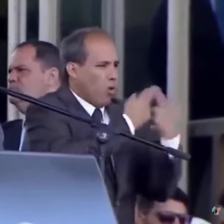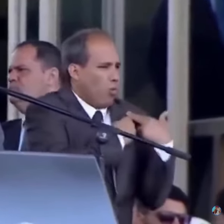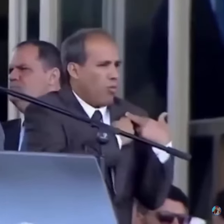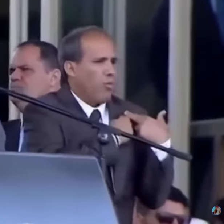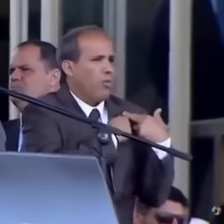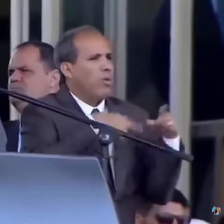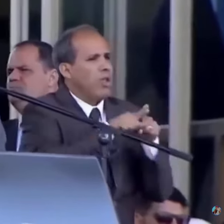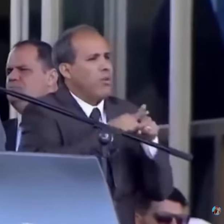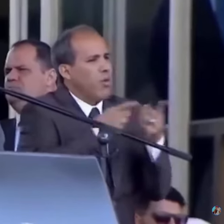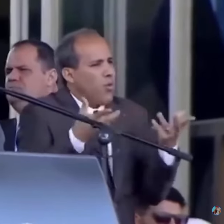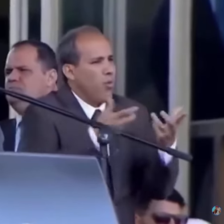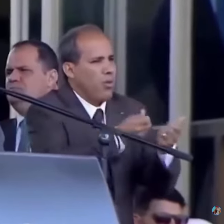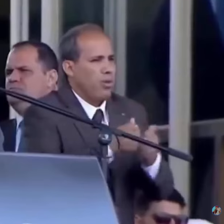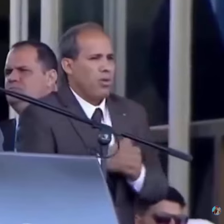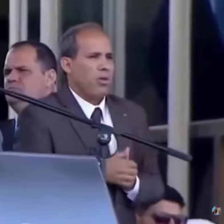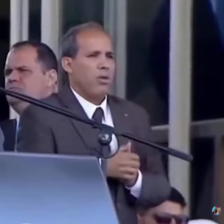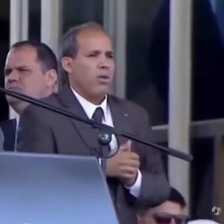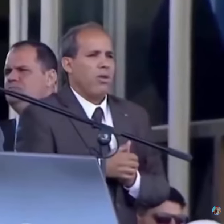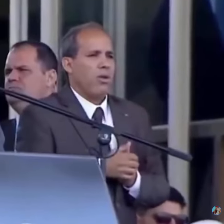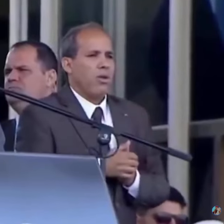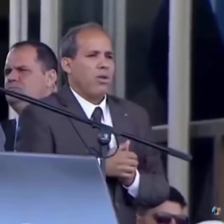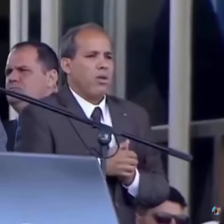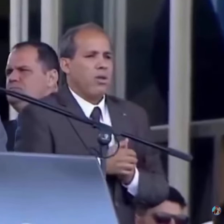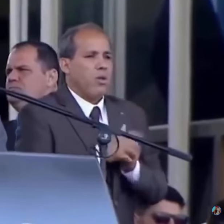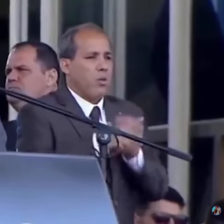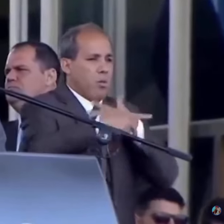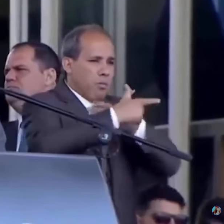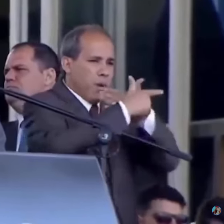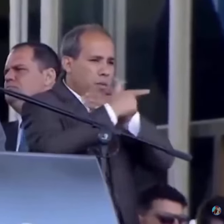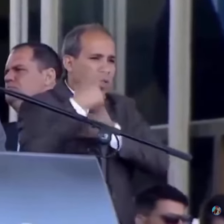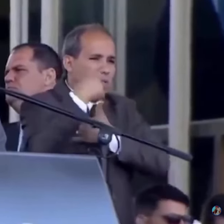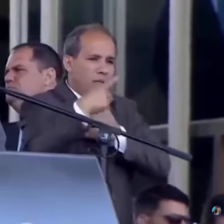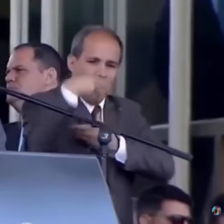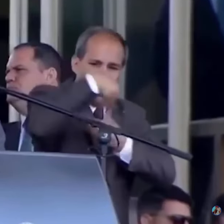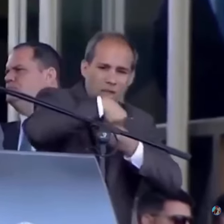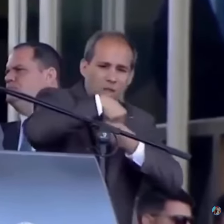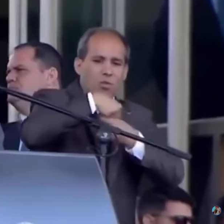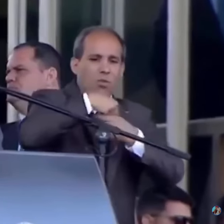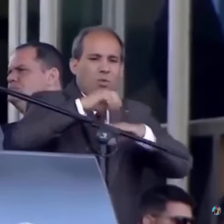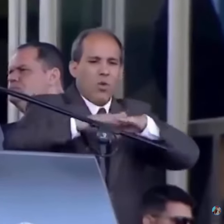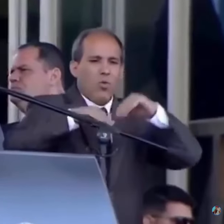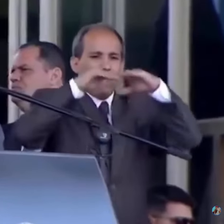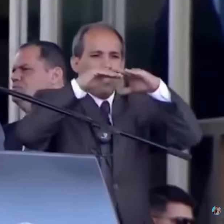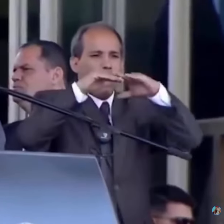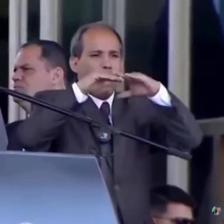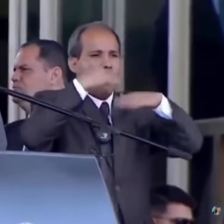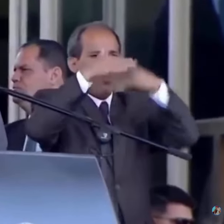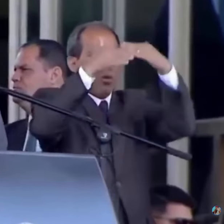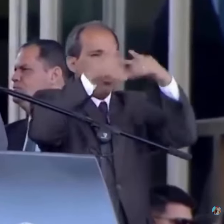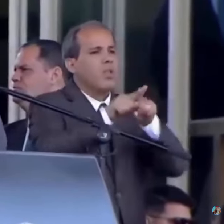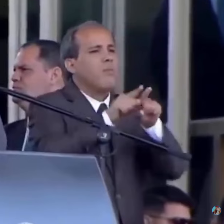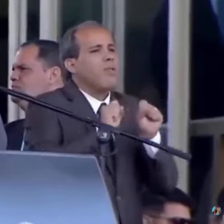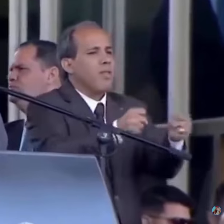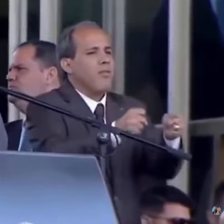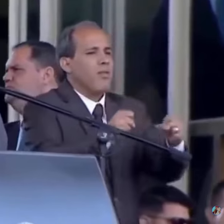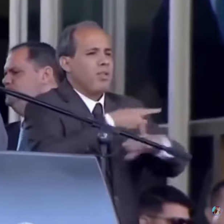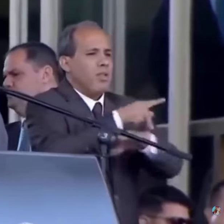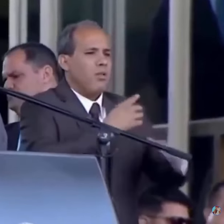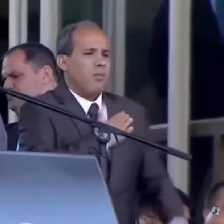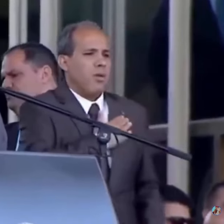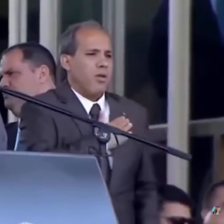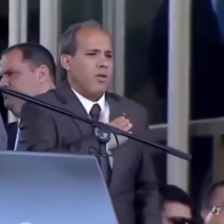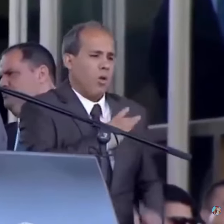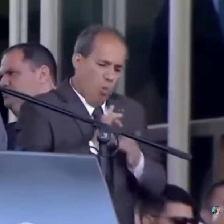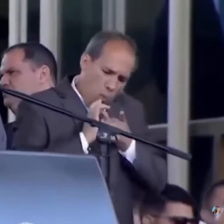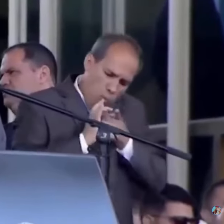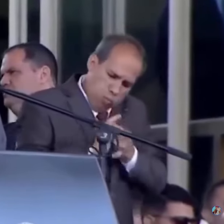e eficiência a parte que lhes cabe na construção do progresso e na defesa da pátria, em união